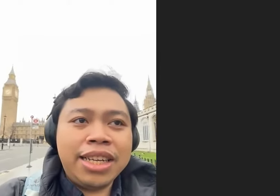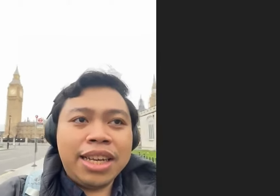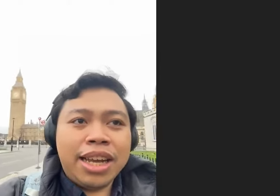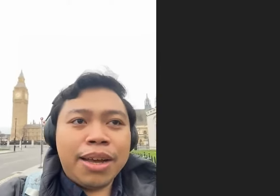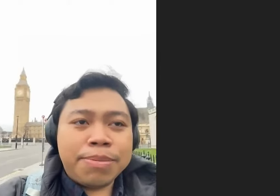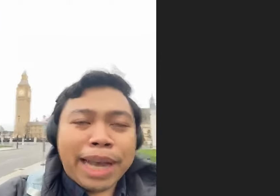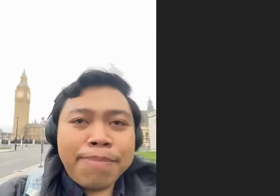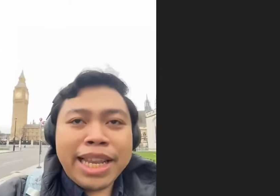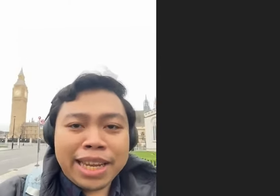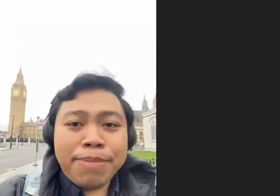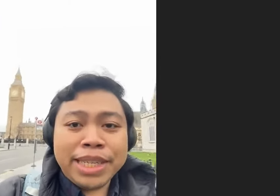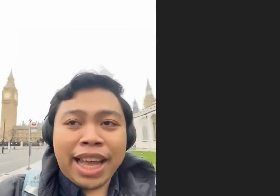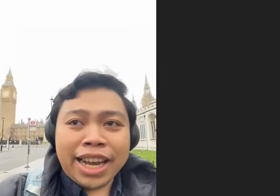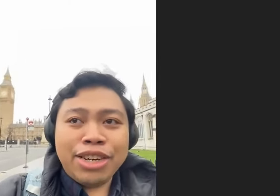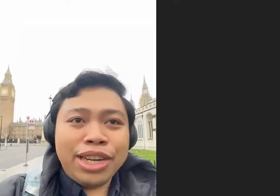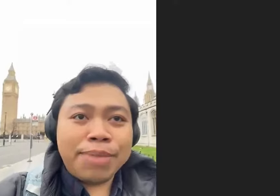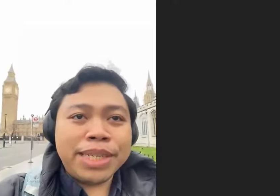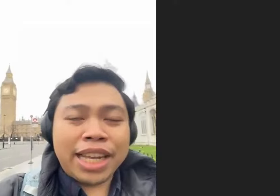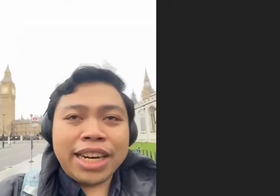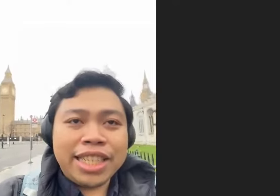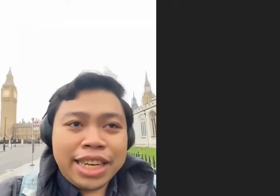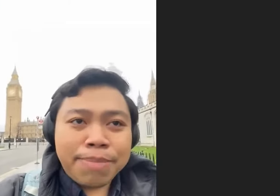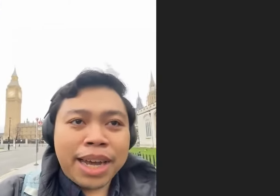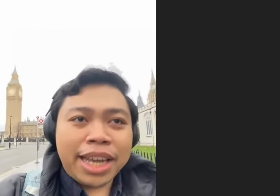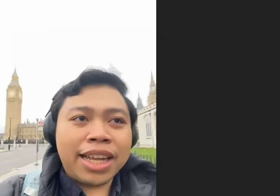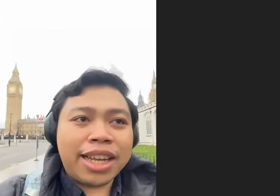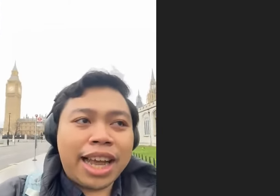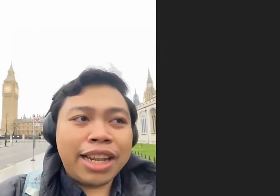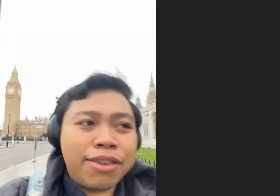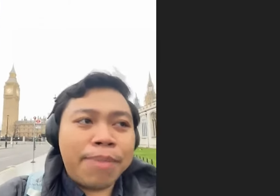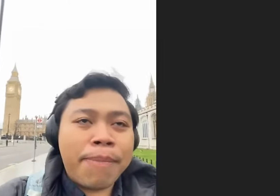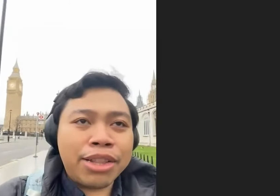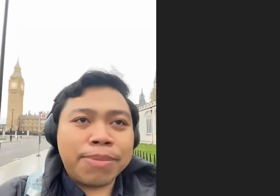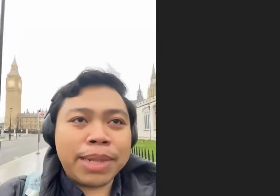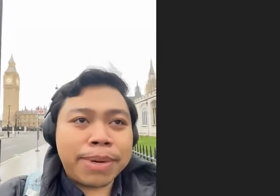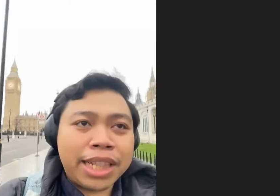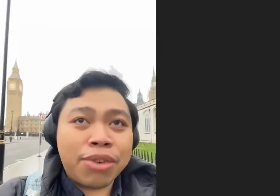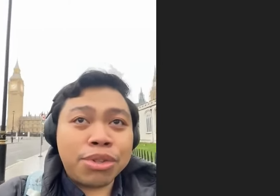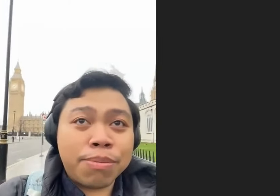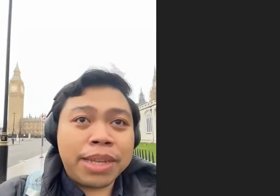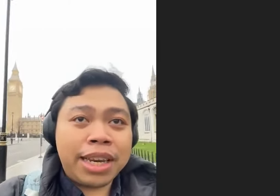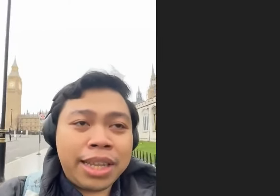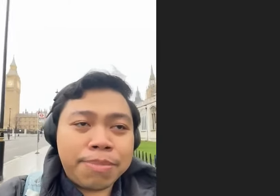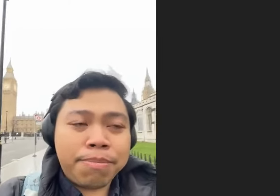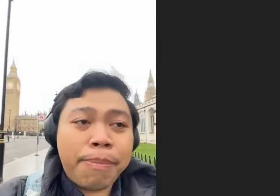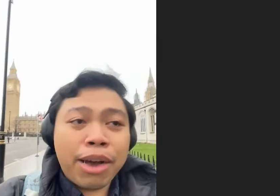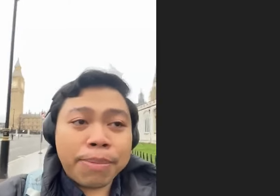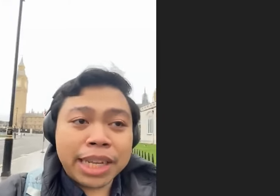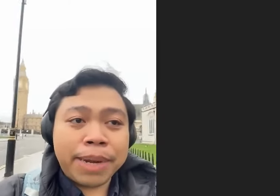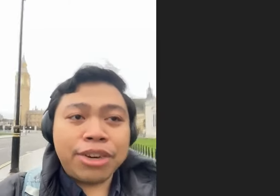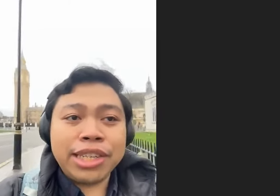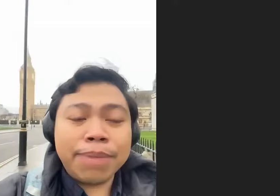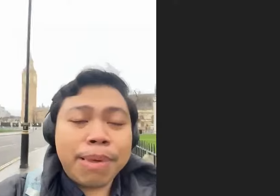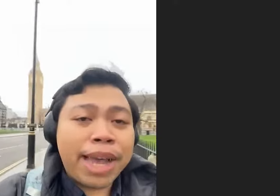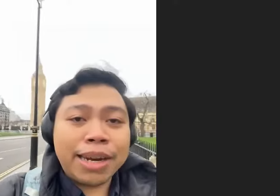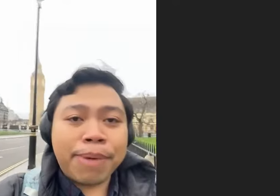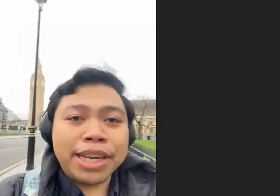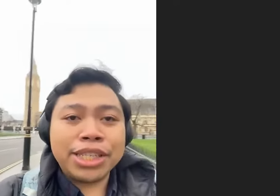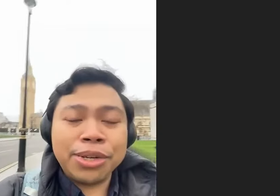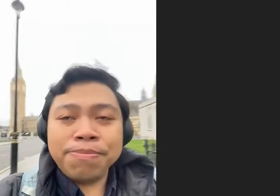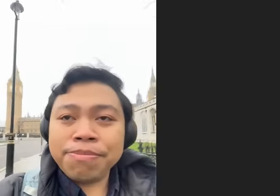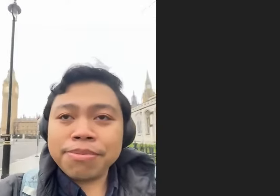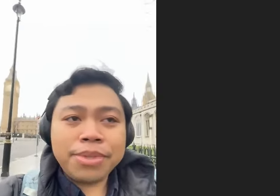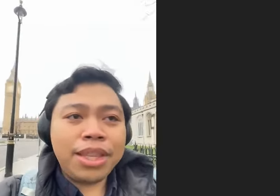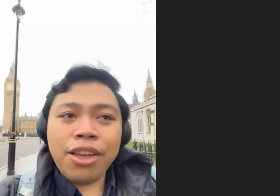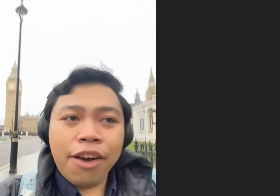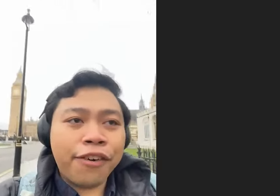misalnya semakin banyak yang bisa anak Indonesia bisa ada di sini maka kalianembantu teman-teman kita untuk menjadi membangun masa depan Indonesia lebih baik